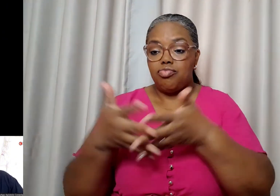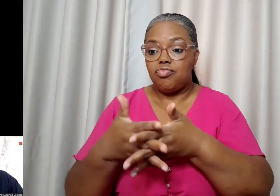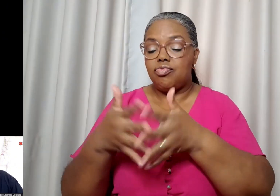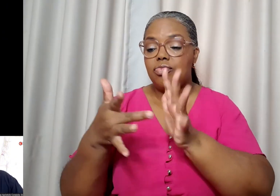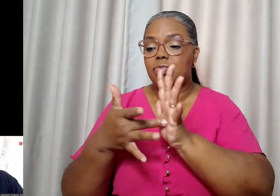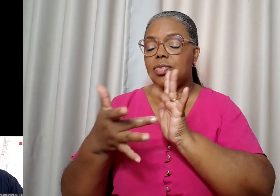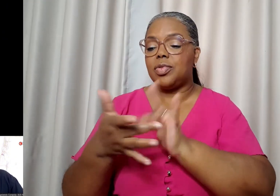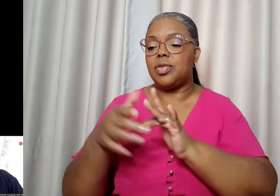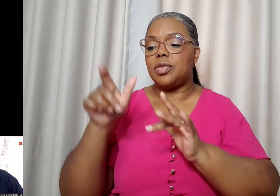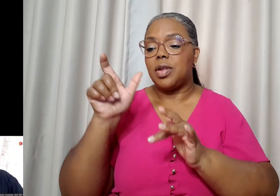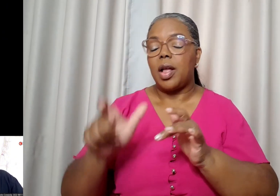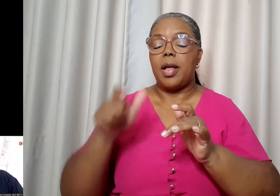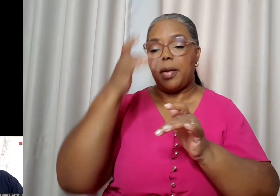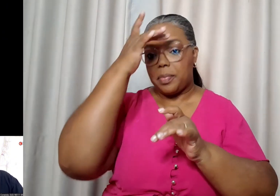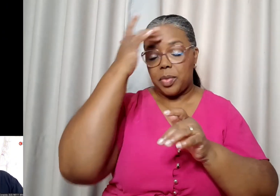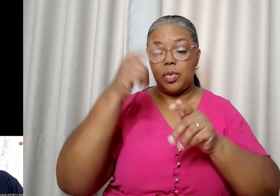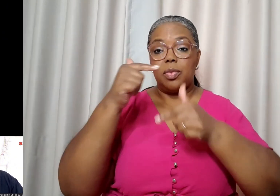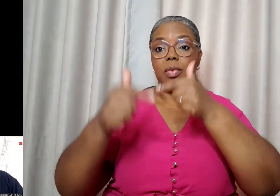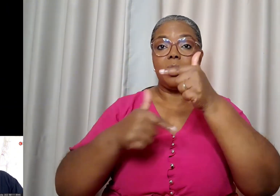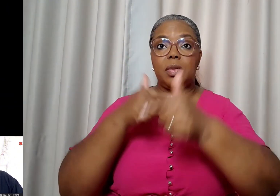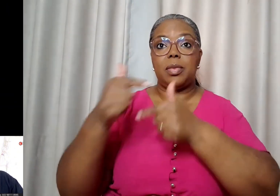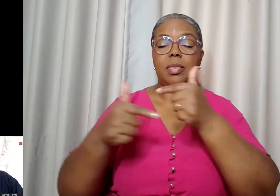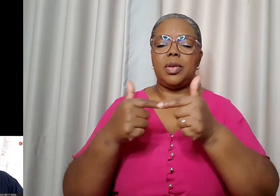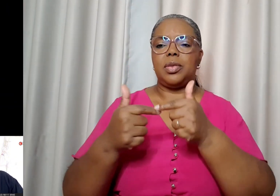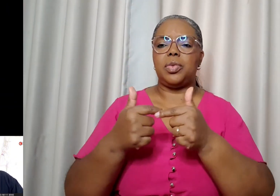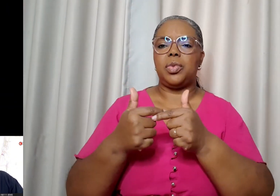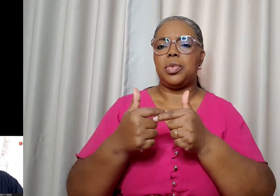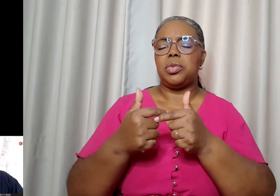homens de pequenos negócios?